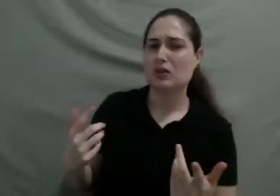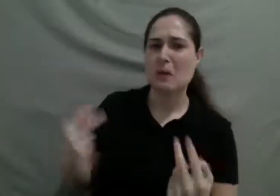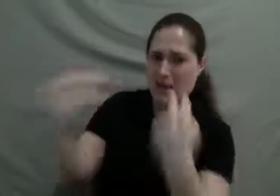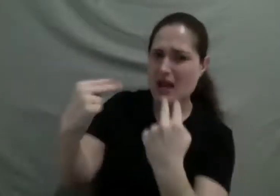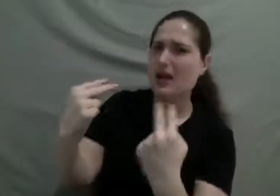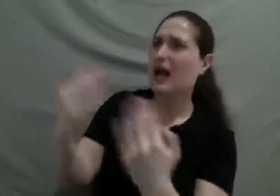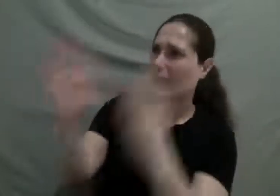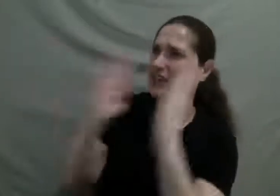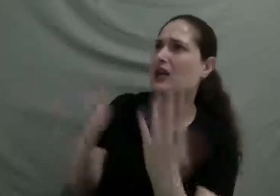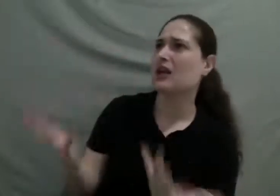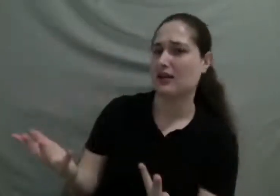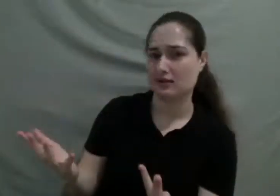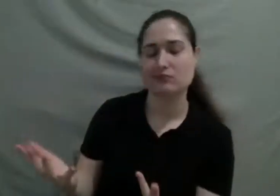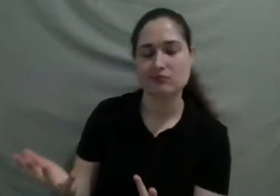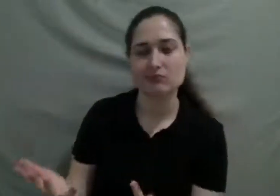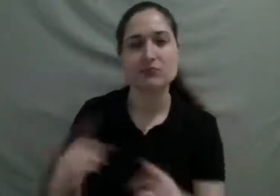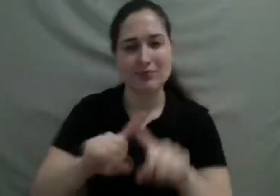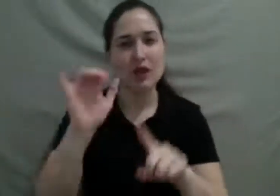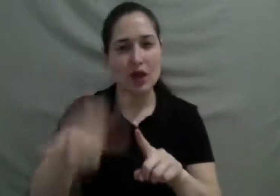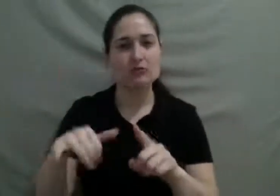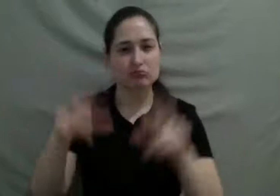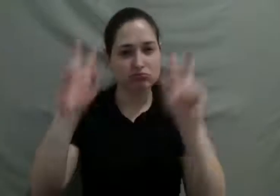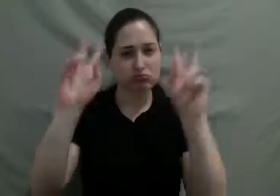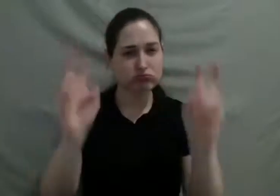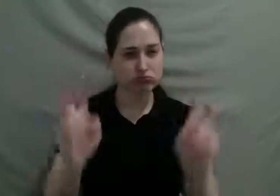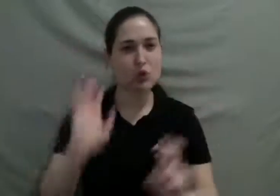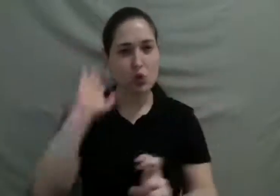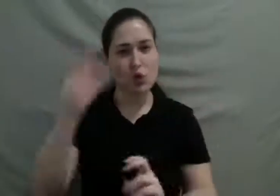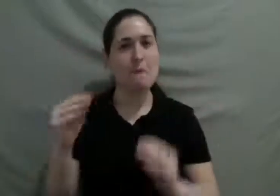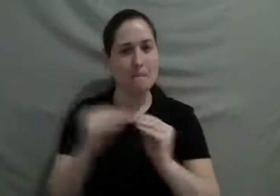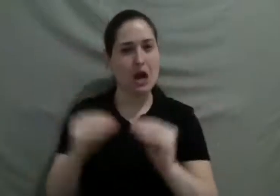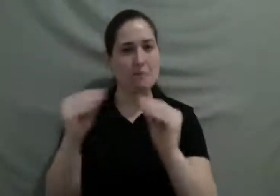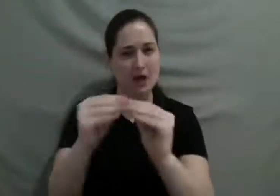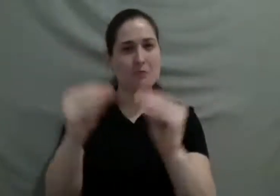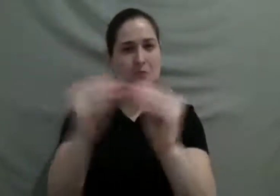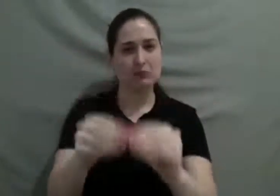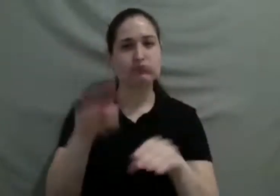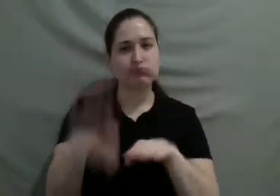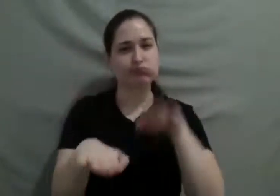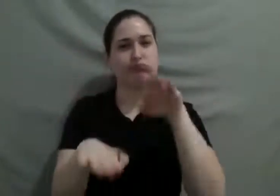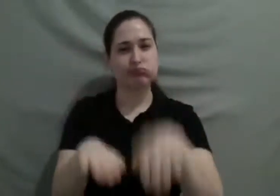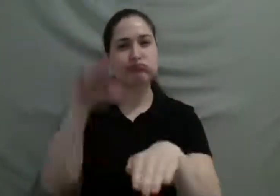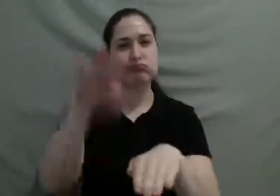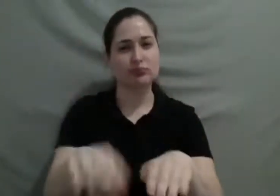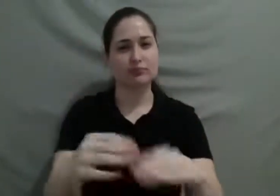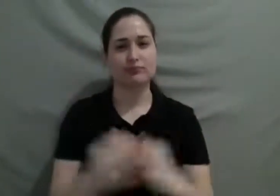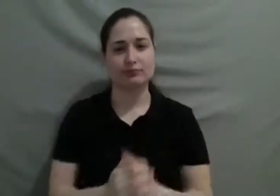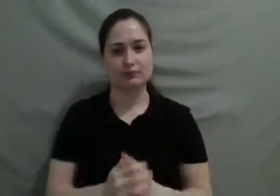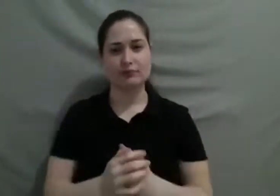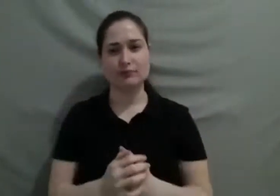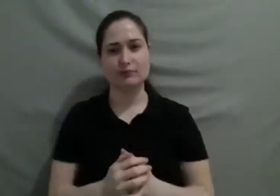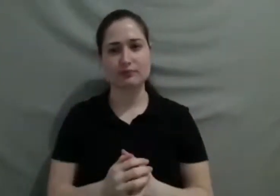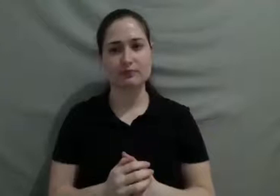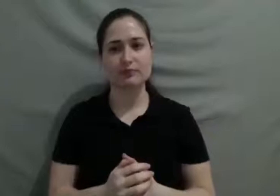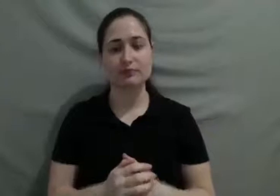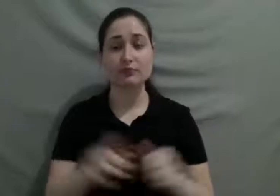todas esas cosas las vamos a ir viendo poco a poco y lo más probable es que podamos